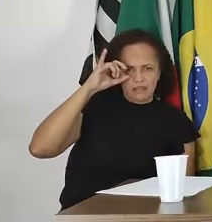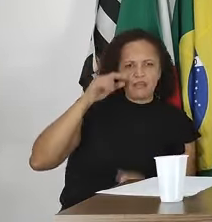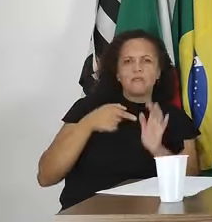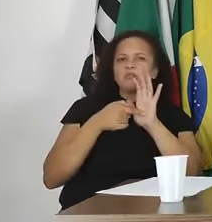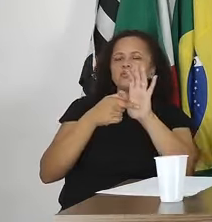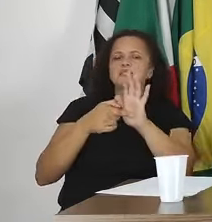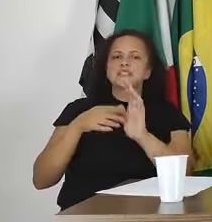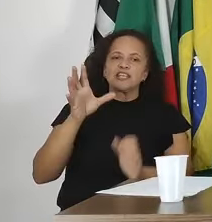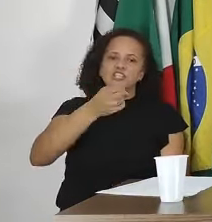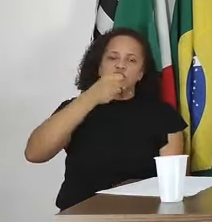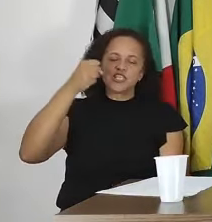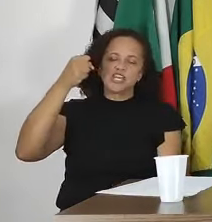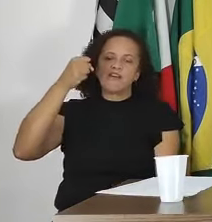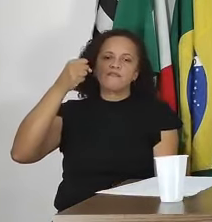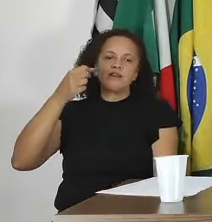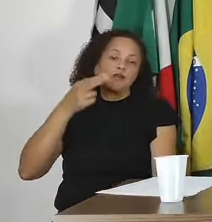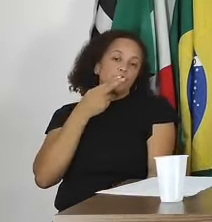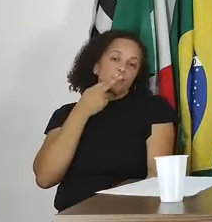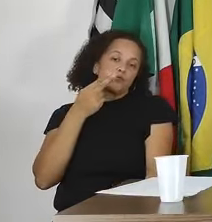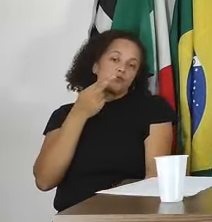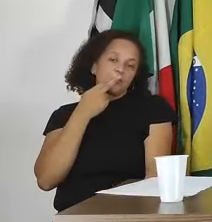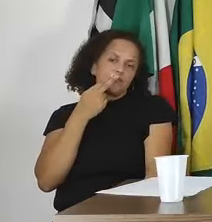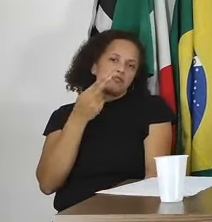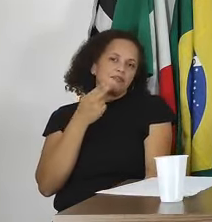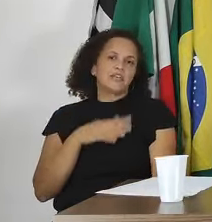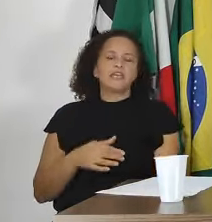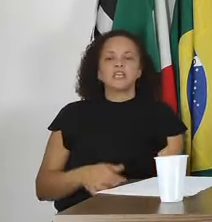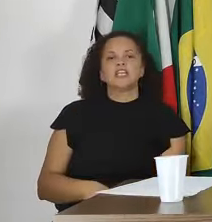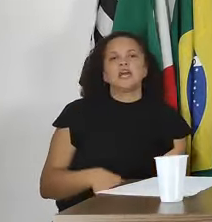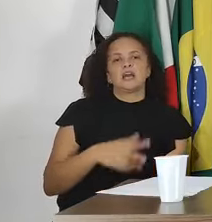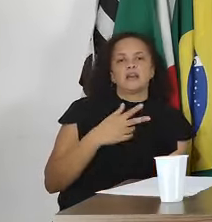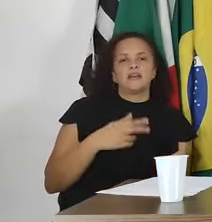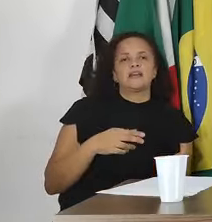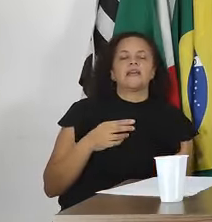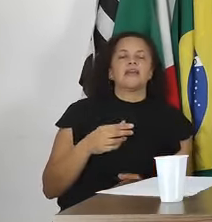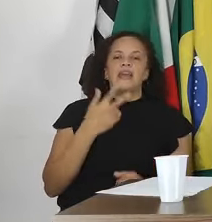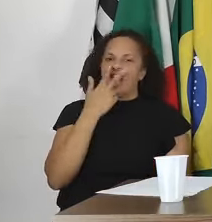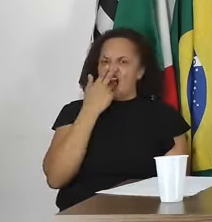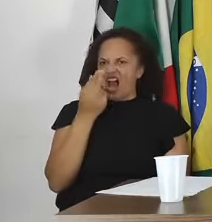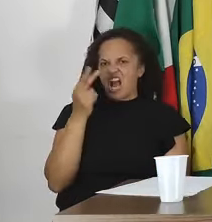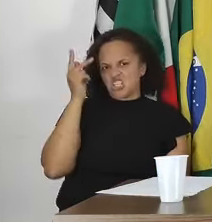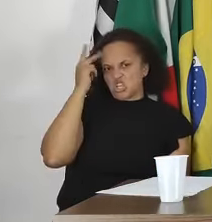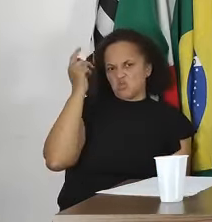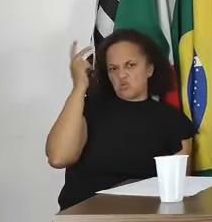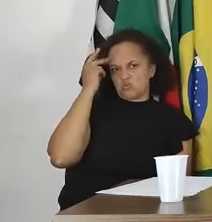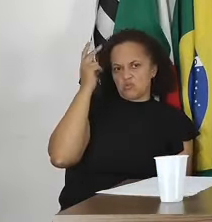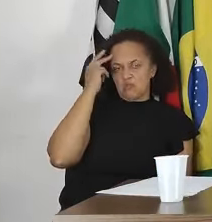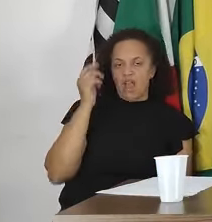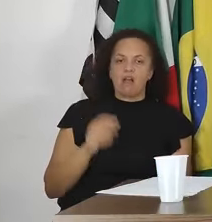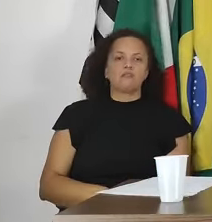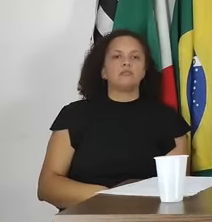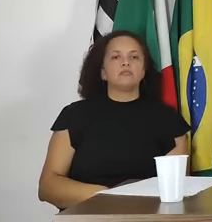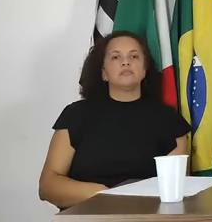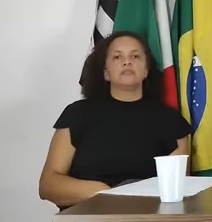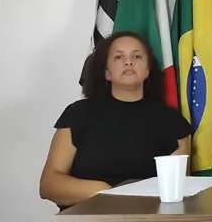com um cigarrinho, que tá com um narguile, que tá com isso, né? Que tá fazendo uma